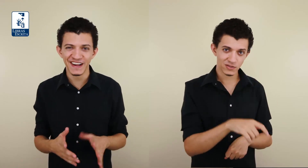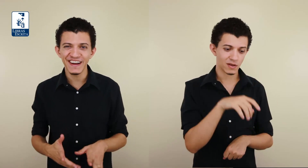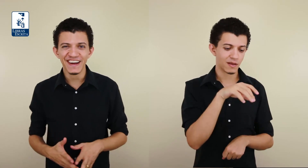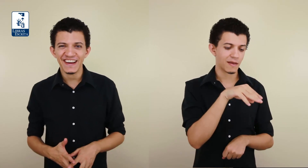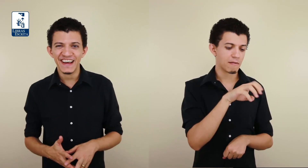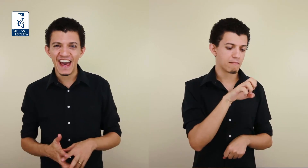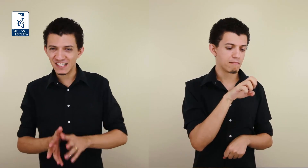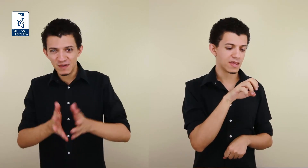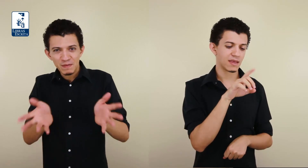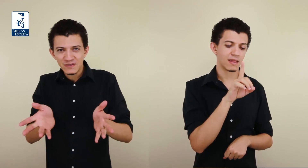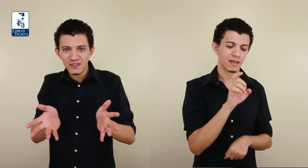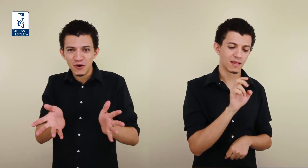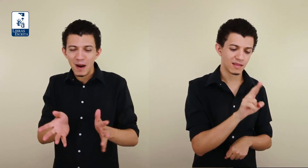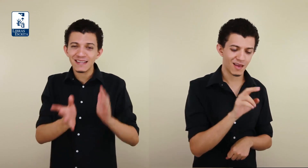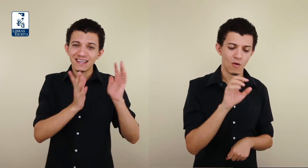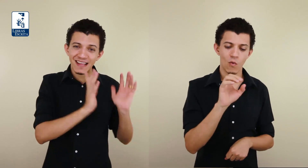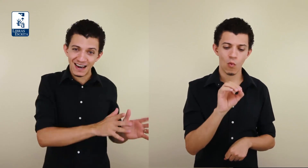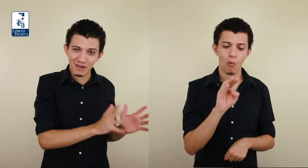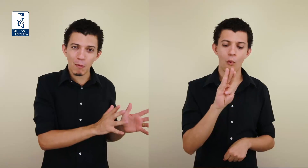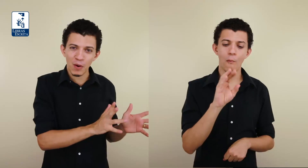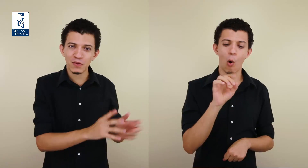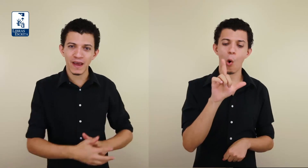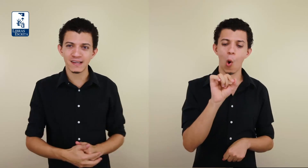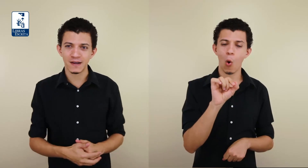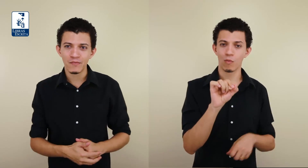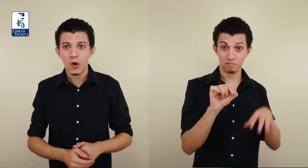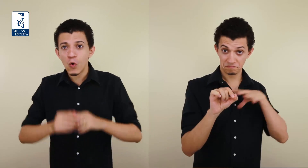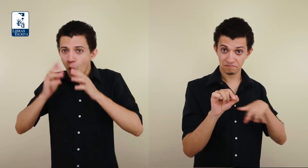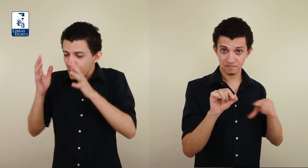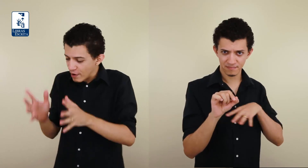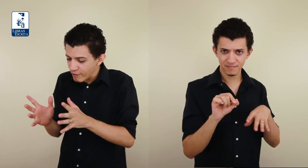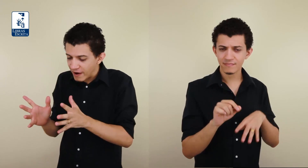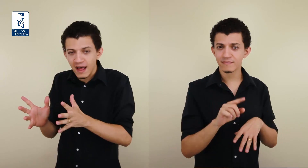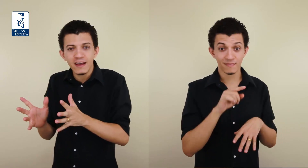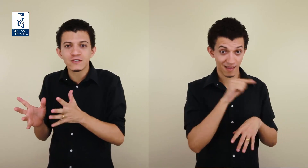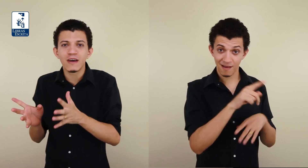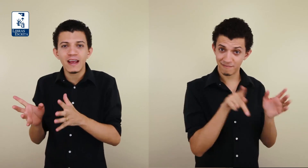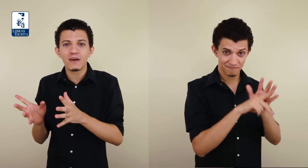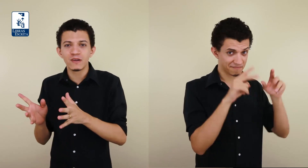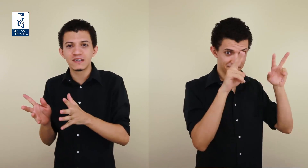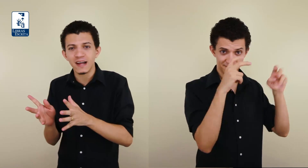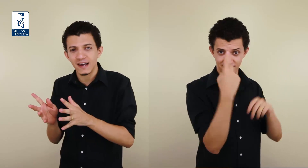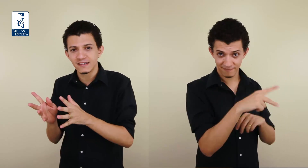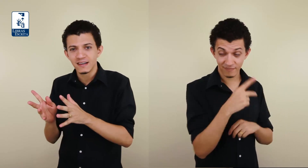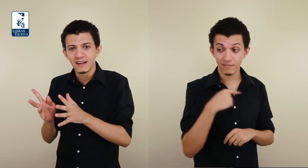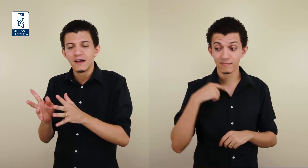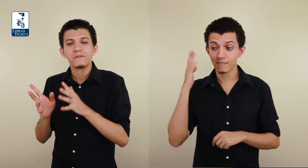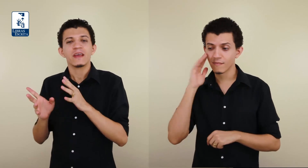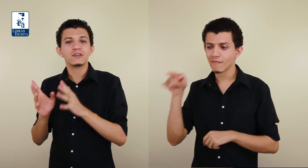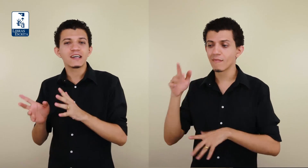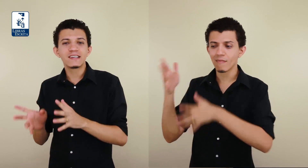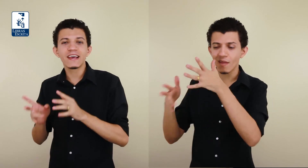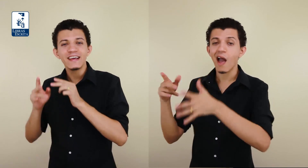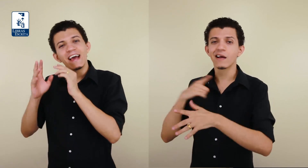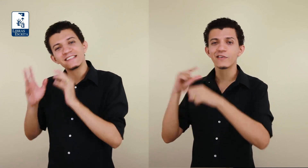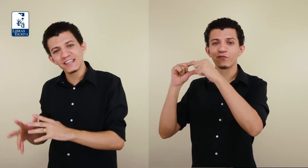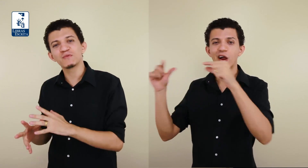né? Essa é uma expressão idiomática da língua portuguesa. Como que eu vou falar isso em língua de sinais? Eu já sei que existe uma